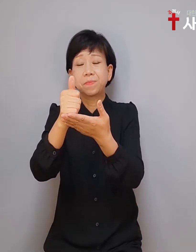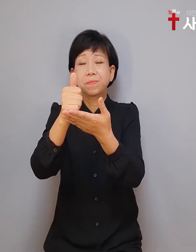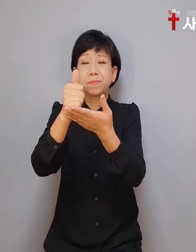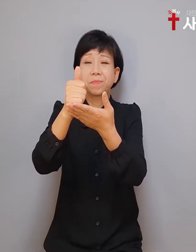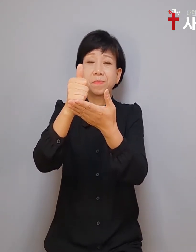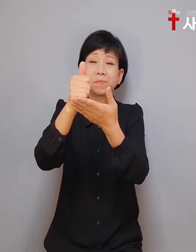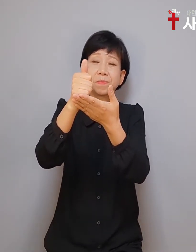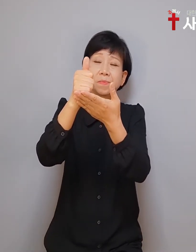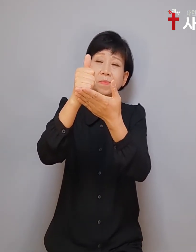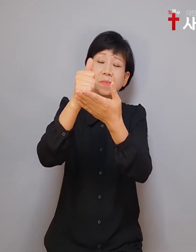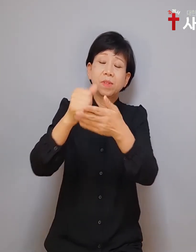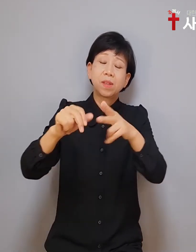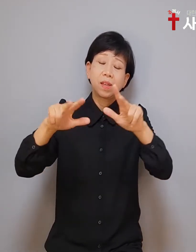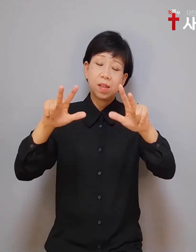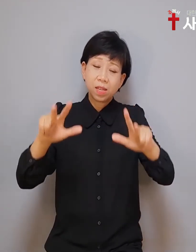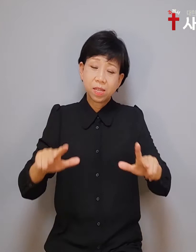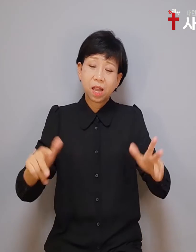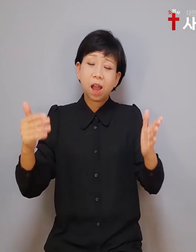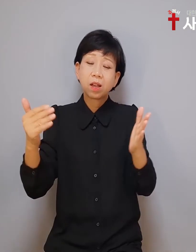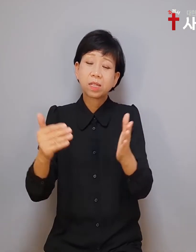인도하셨습니다.